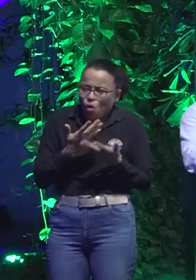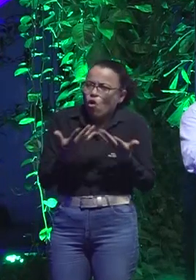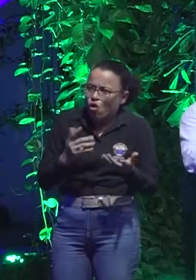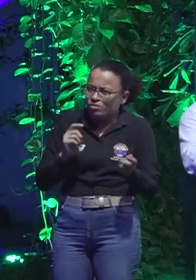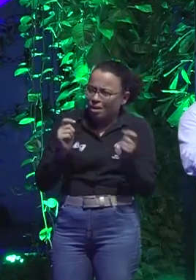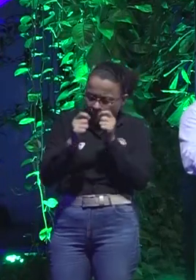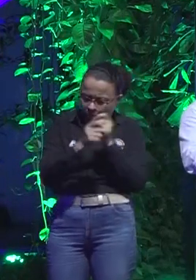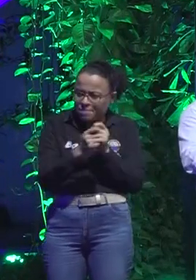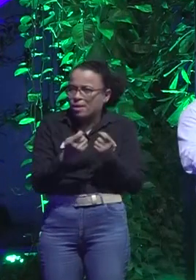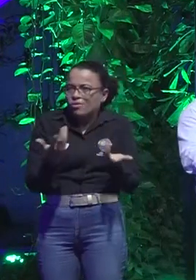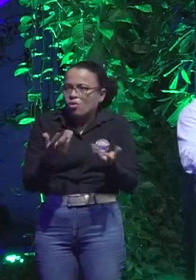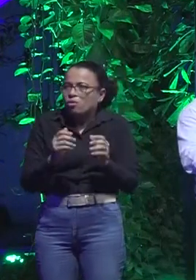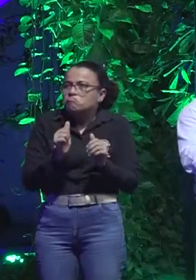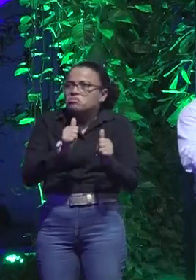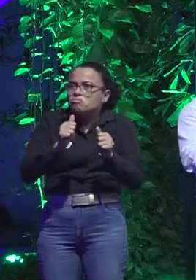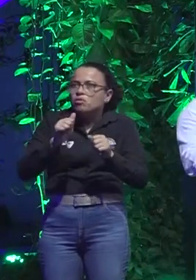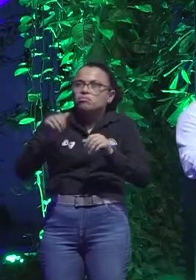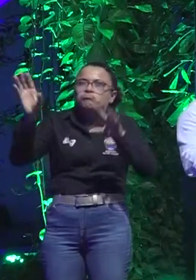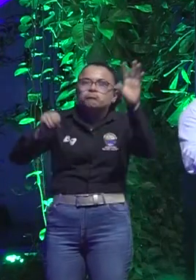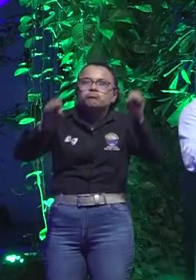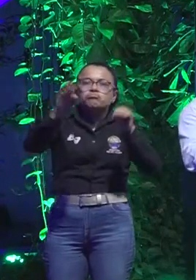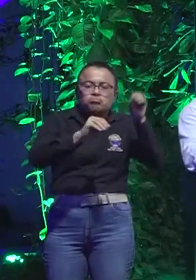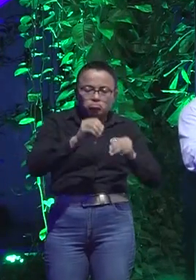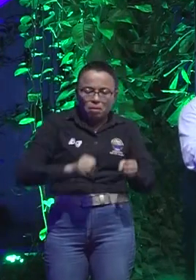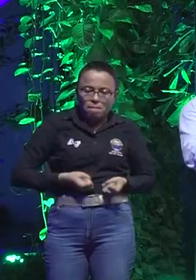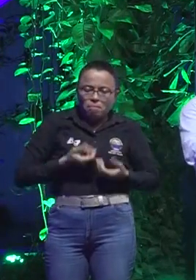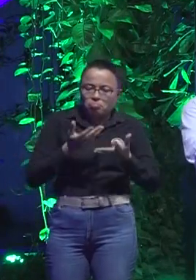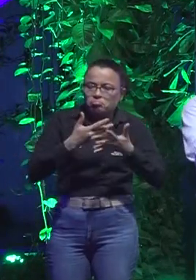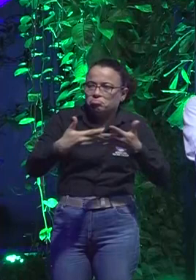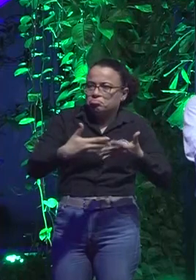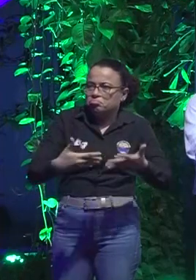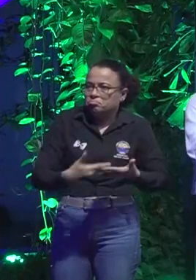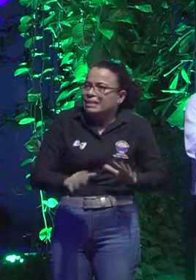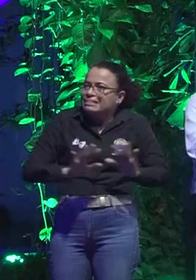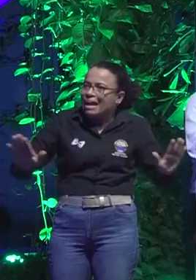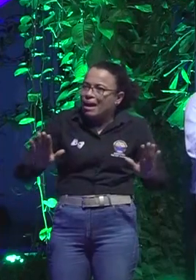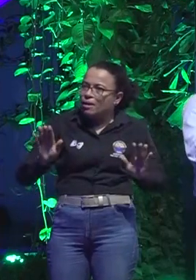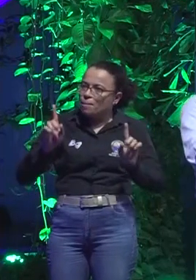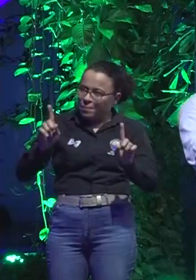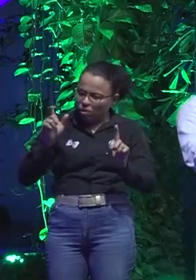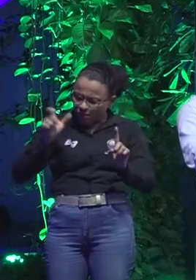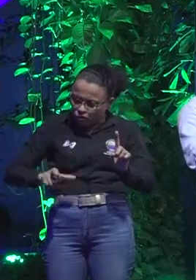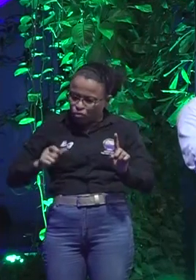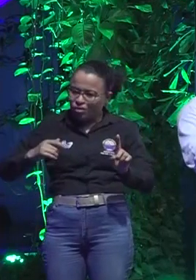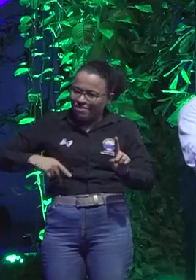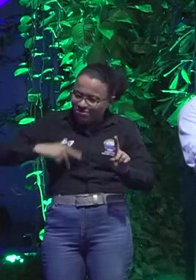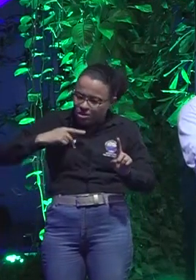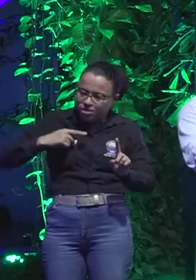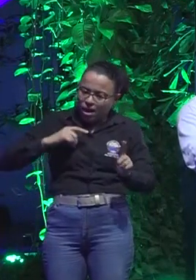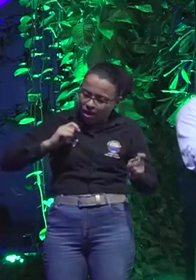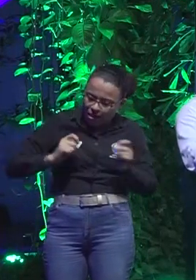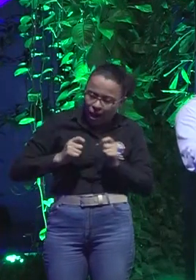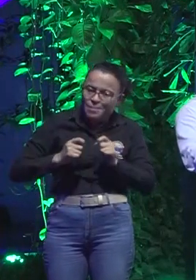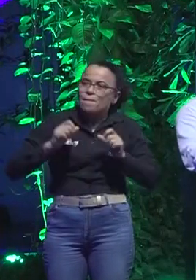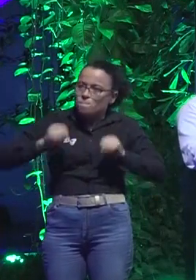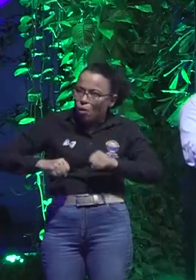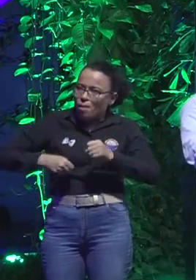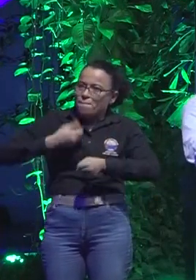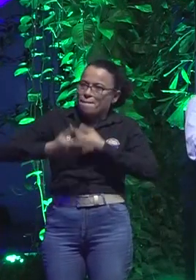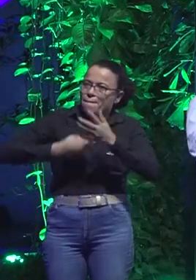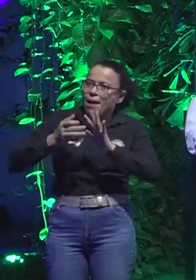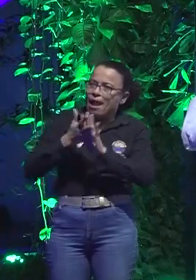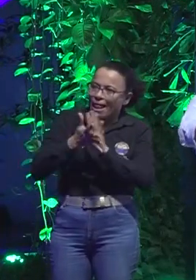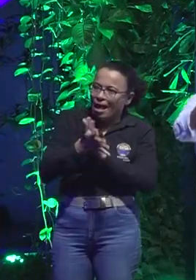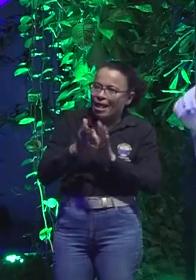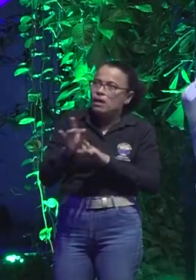eran carísimas y eso solo podía comprarlo alguno. Y yo como no tenía para eso, yo escribía mis propios versitos mal hechos, pero eran míos. Y yo decía, ¿cómo una mujer